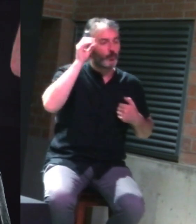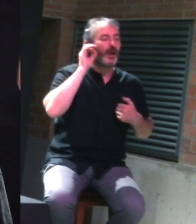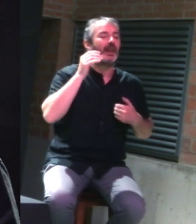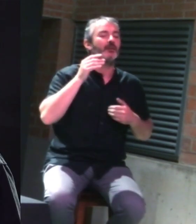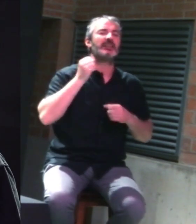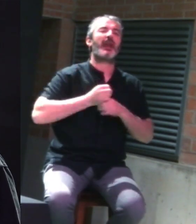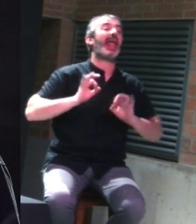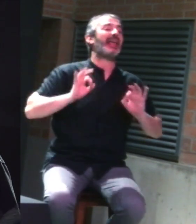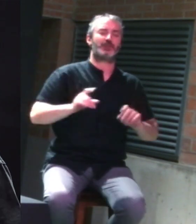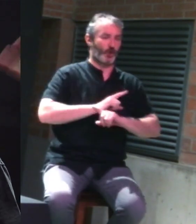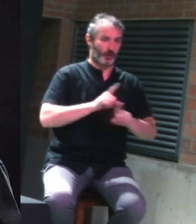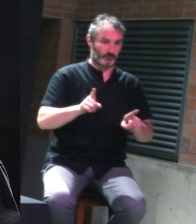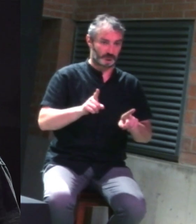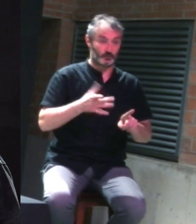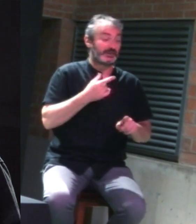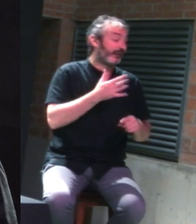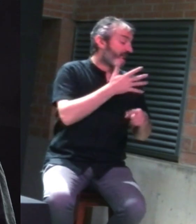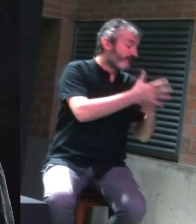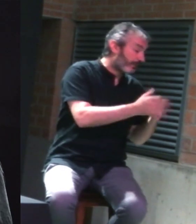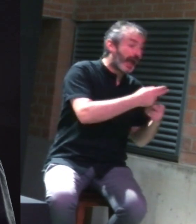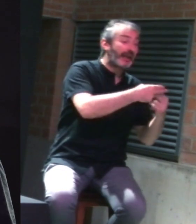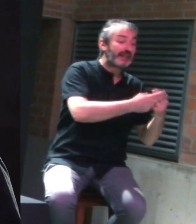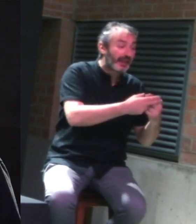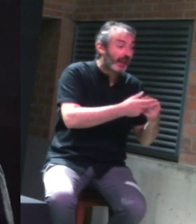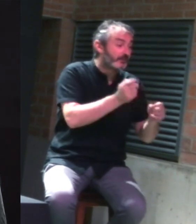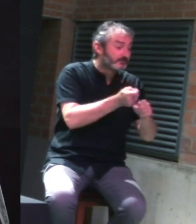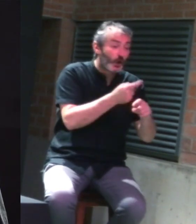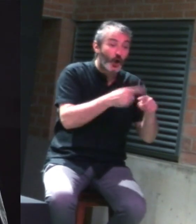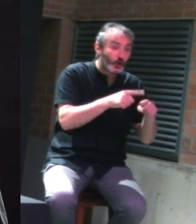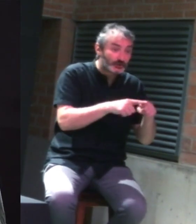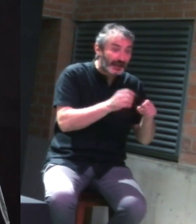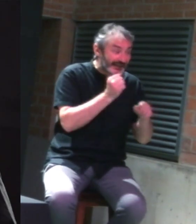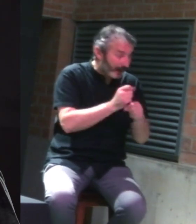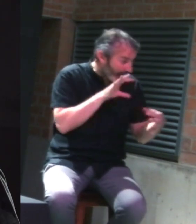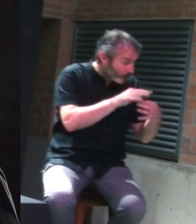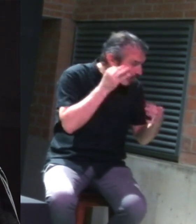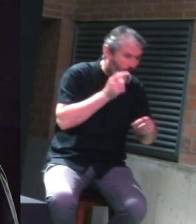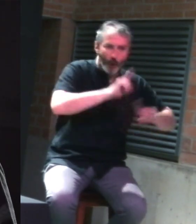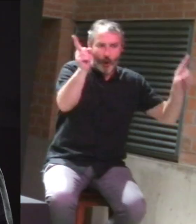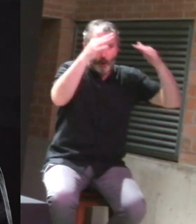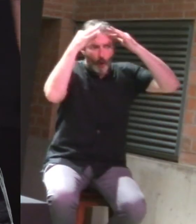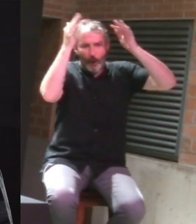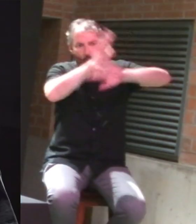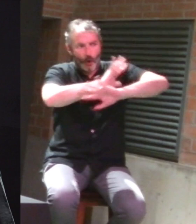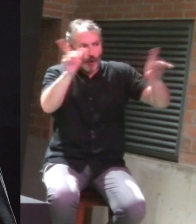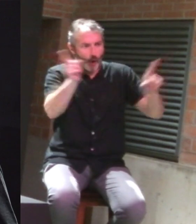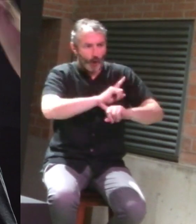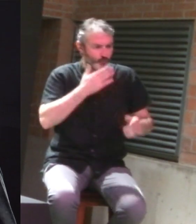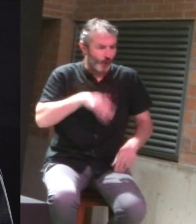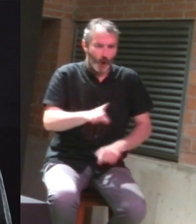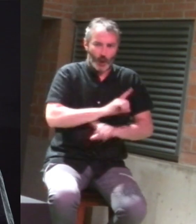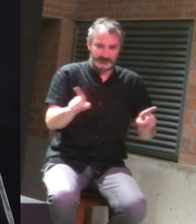tanto, la fábrica o cualquier taller o cualquier lugar de trabajo no era su lugar, no era su espacio.